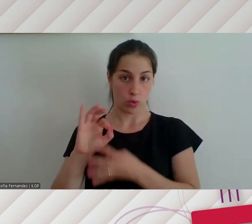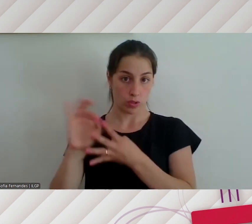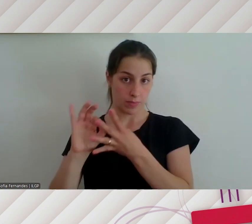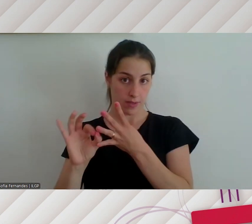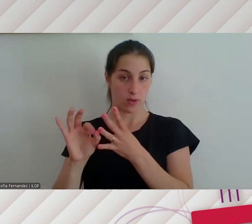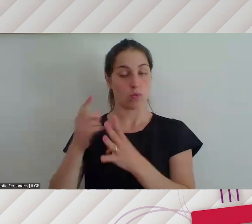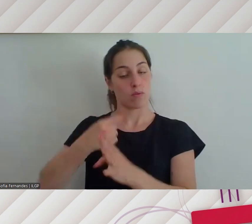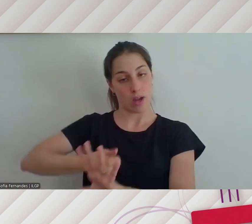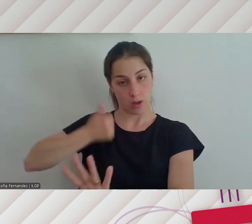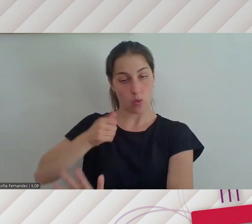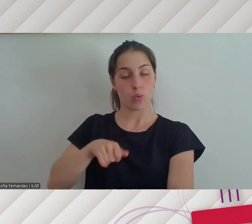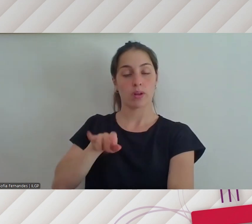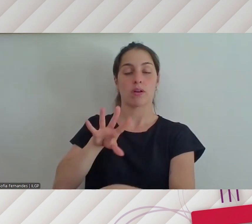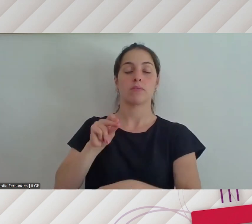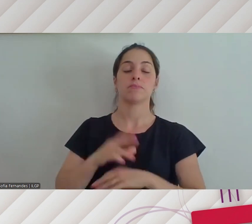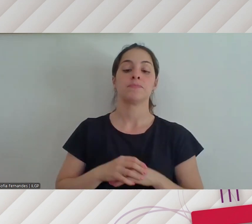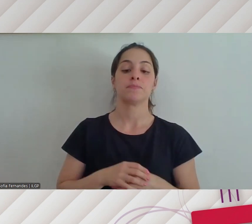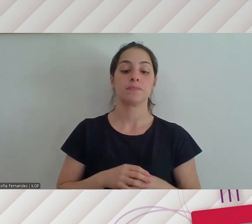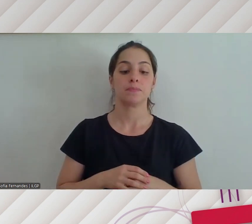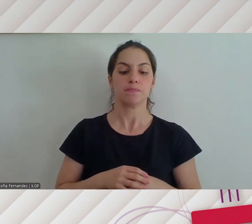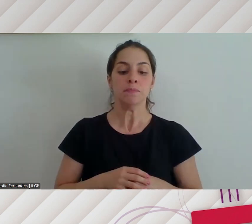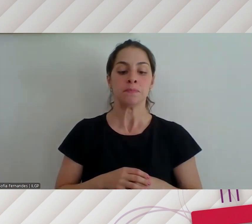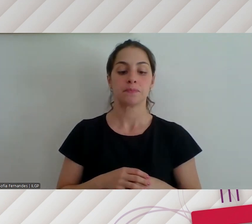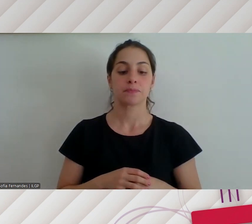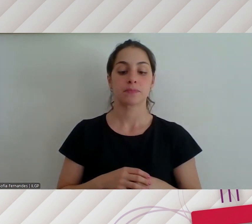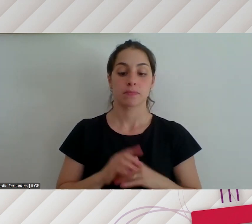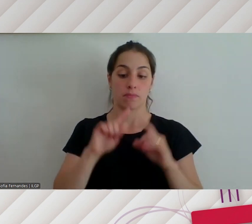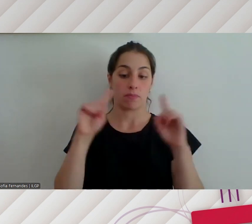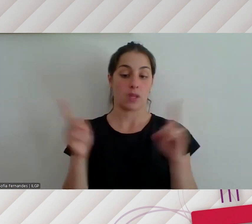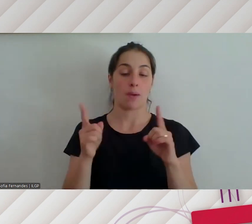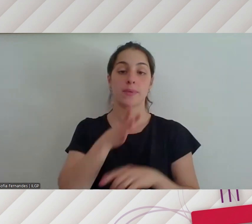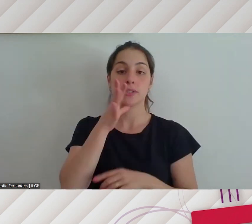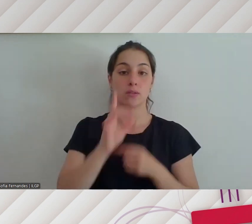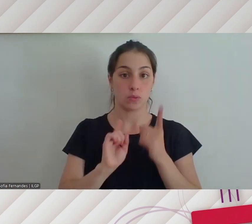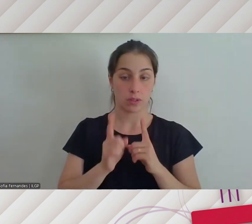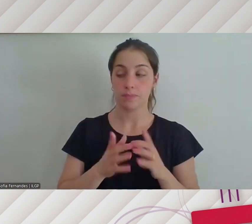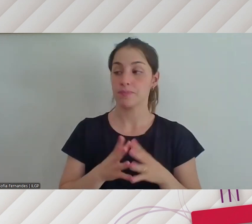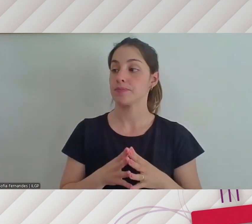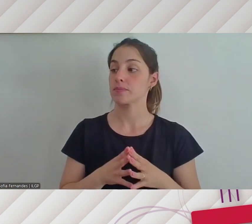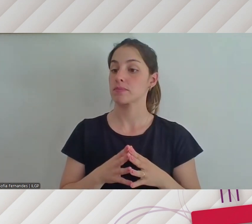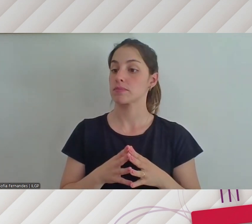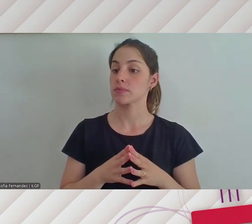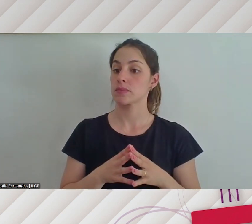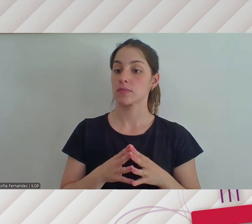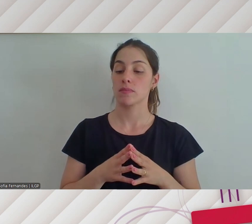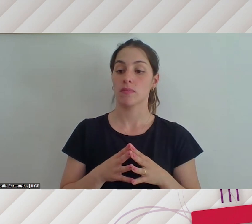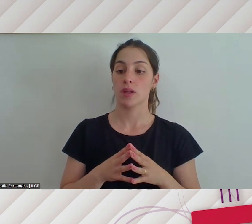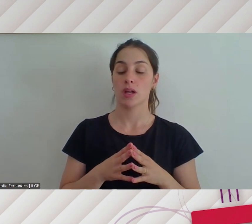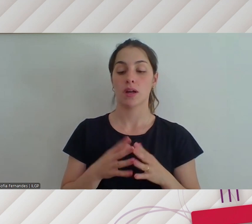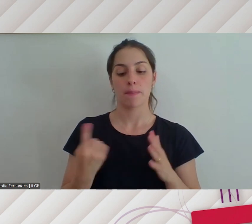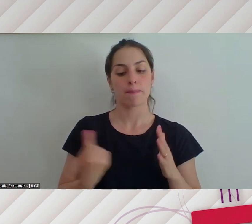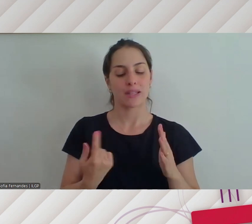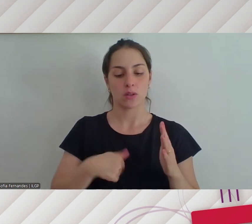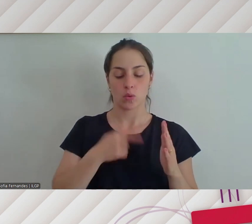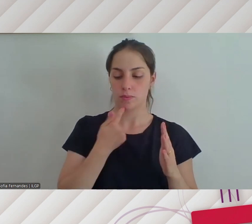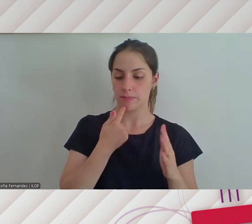Vamos, neste enquadramento, talvez devo dizer que é preciso ter bem a noção da